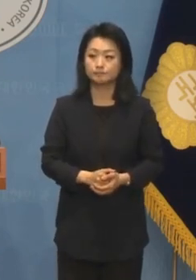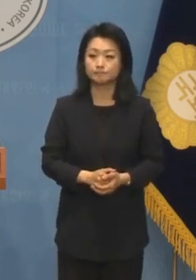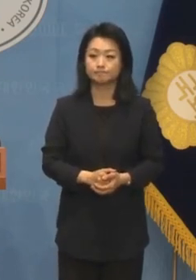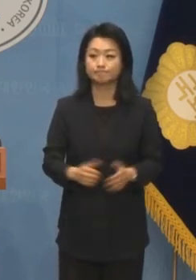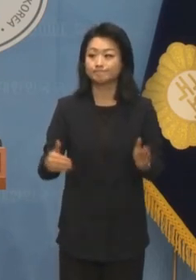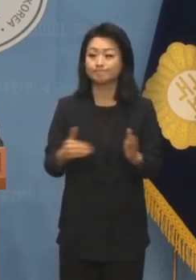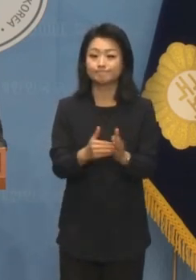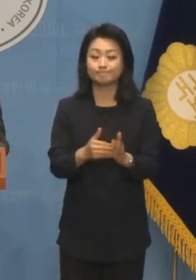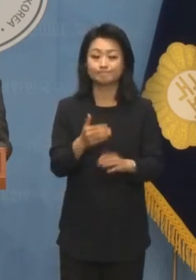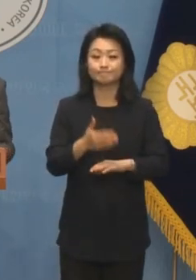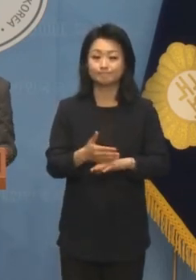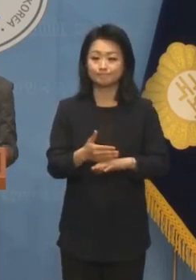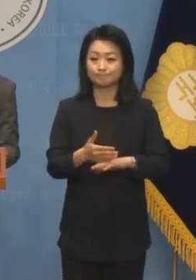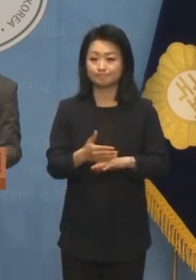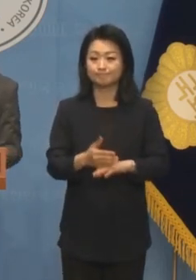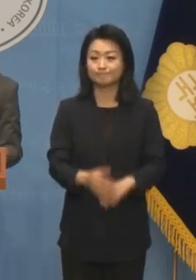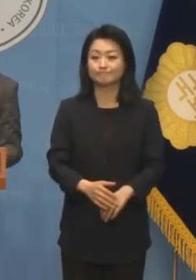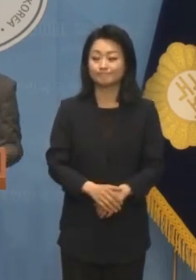이상입니다.